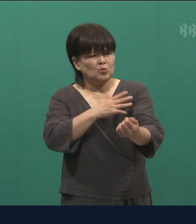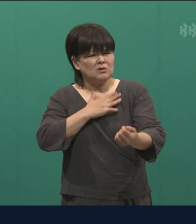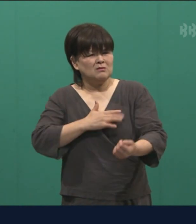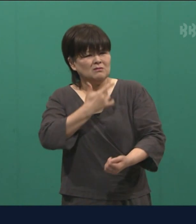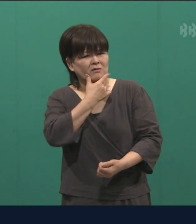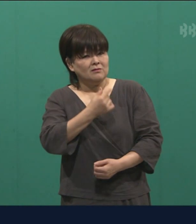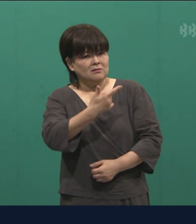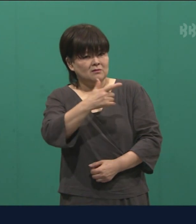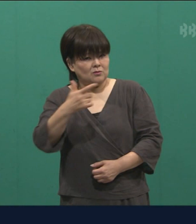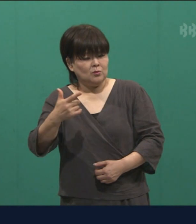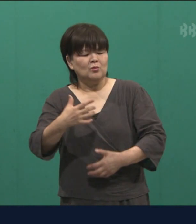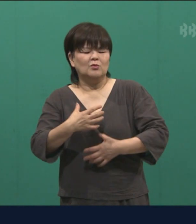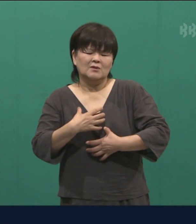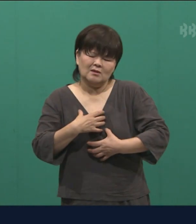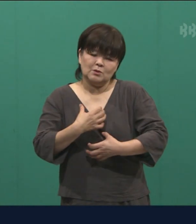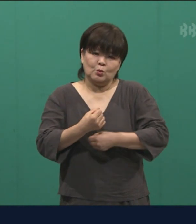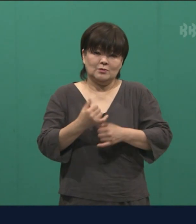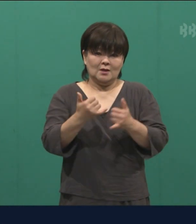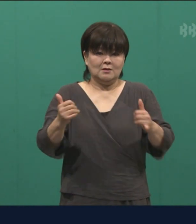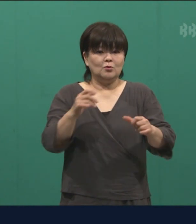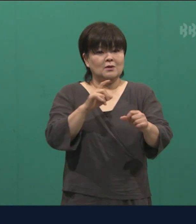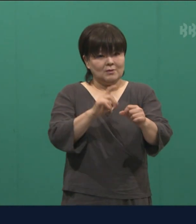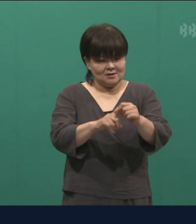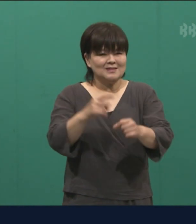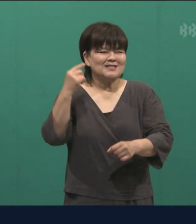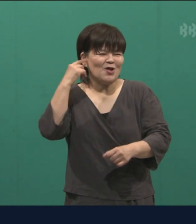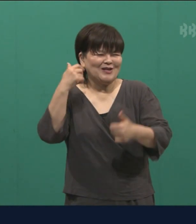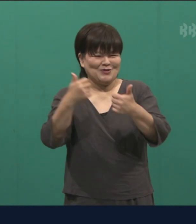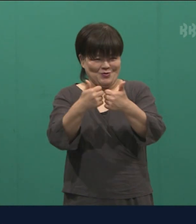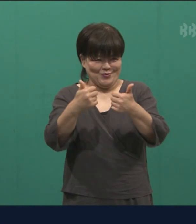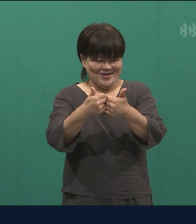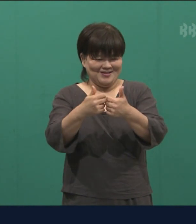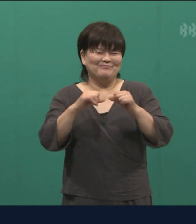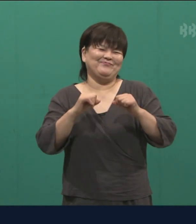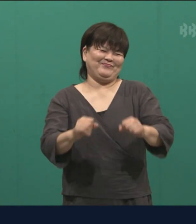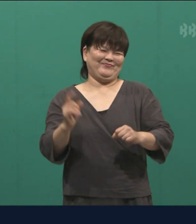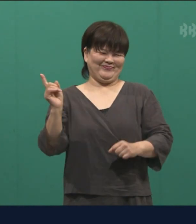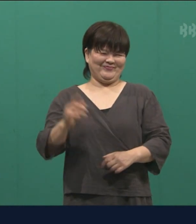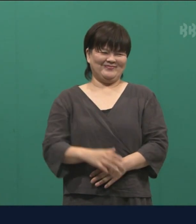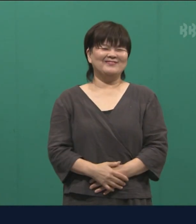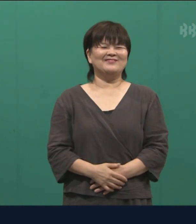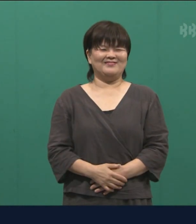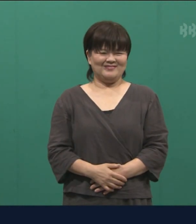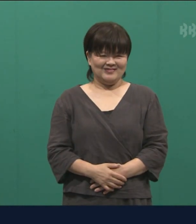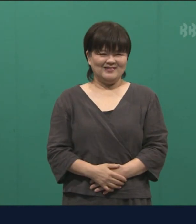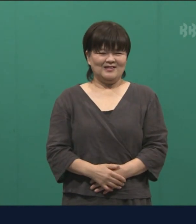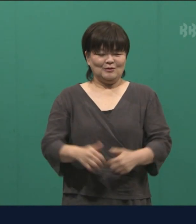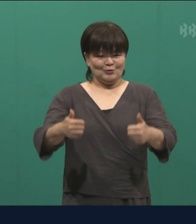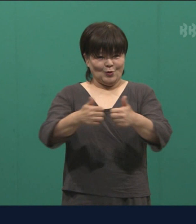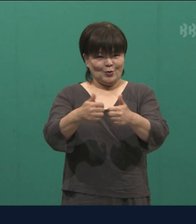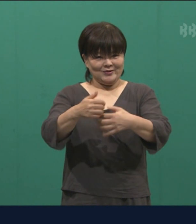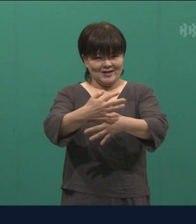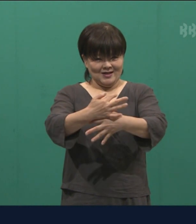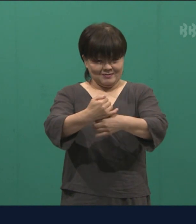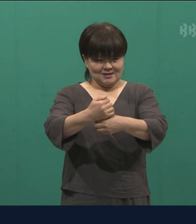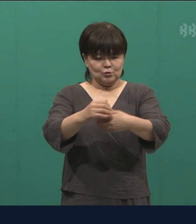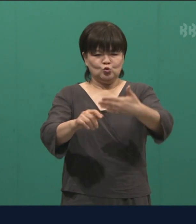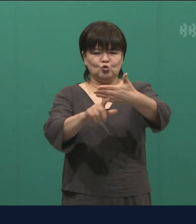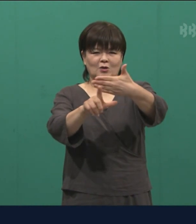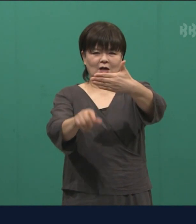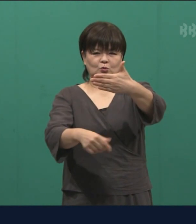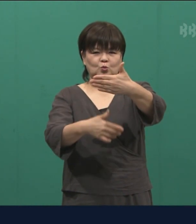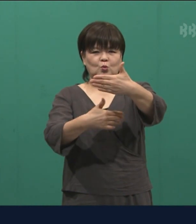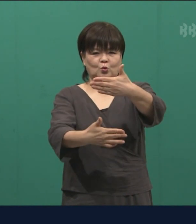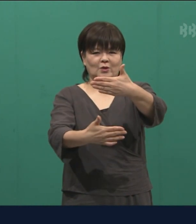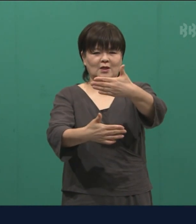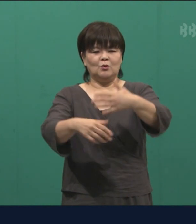くなった、どのくらいの聴力か知りたいなどの悩みをお持ちの方のために聞こえの相談を実施しています。